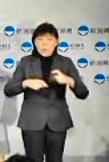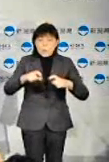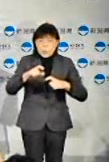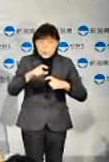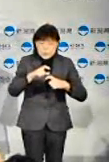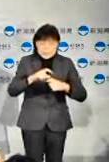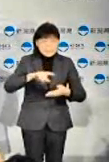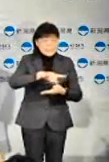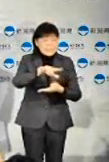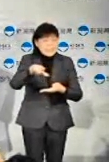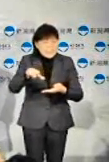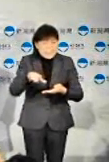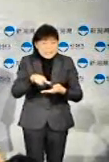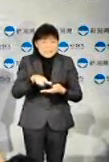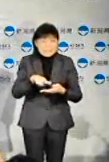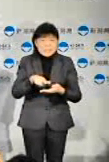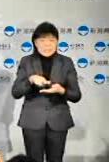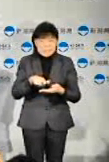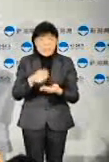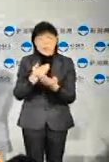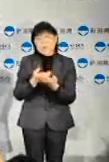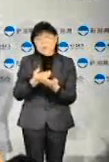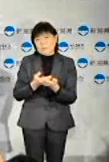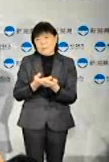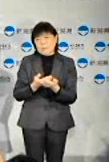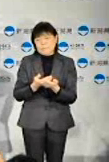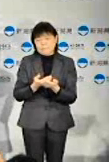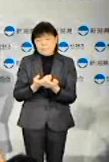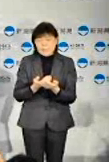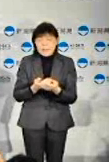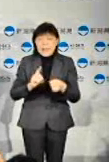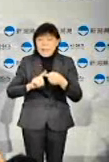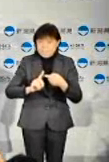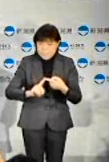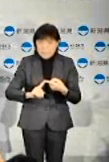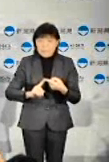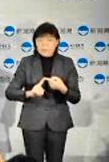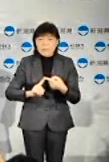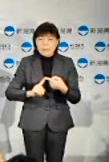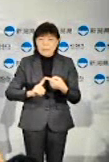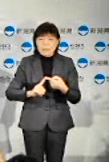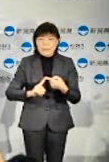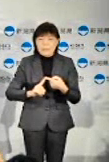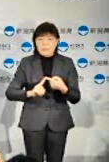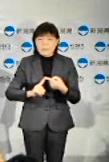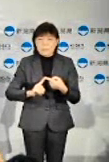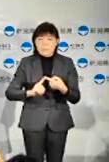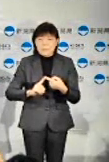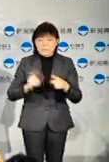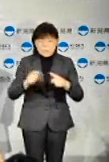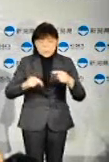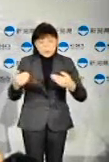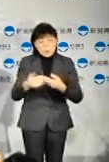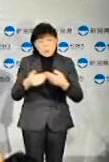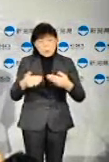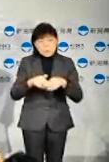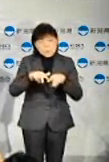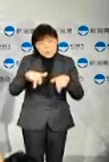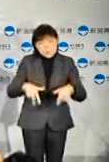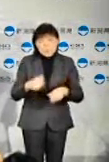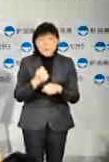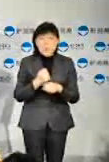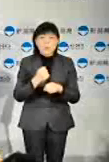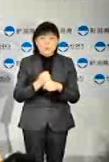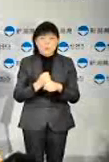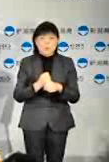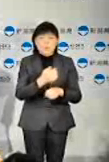う地域の人たちのニーズに合った新たなその公共交通の仕組みを作り上